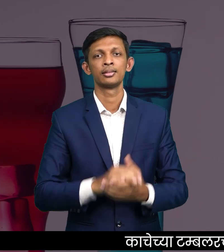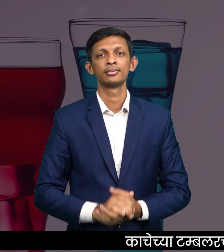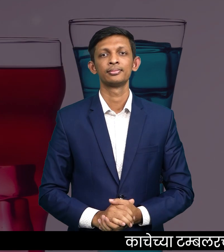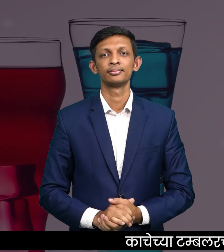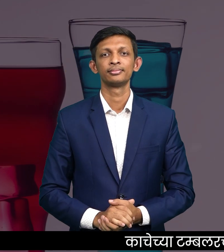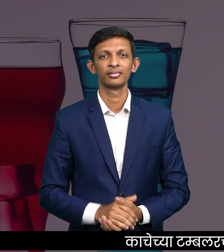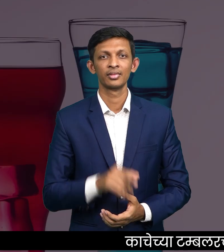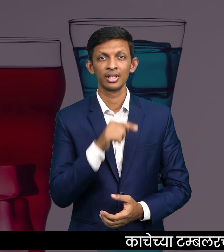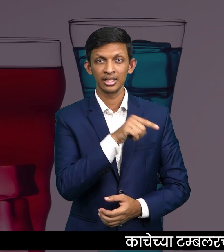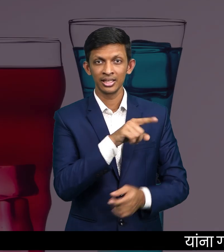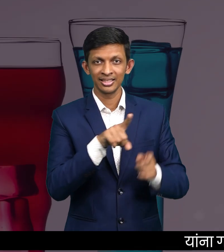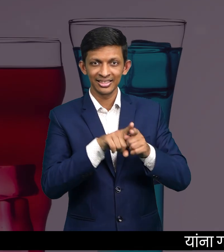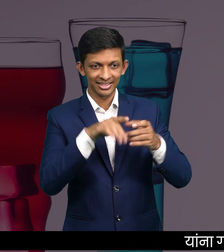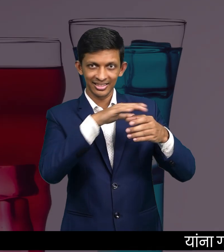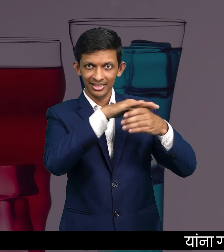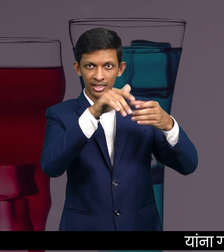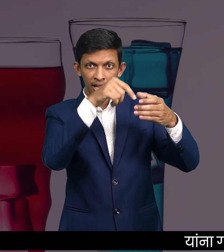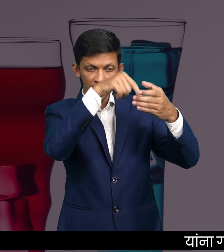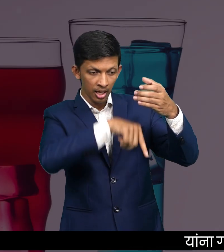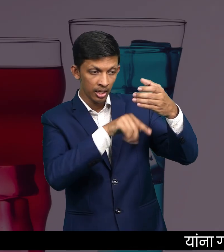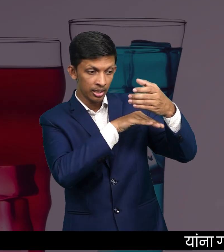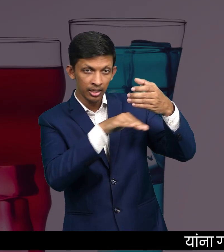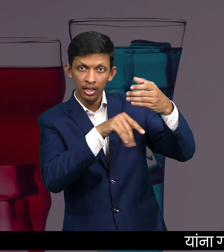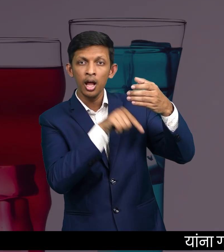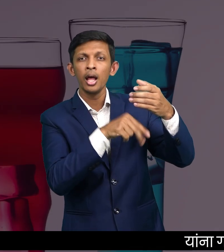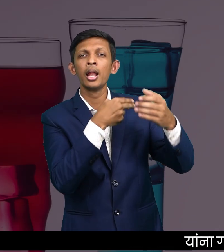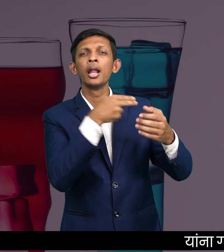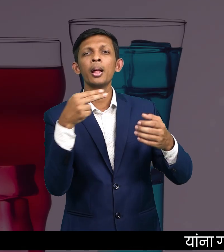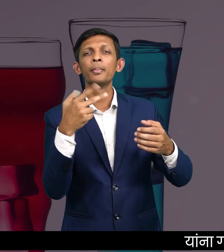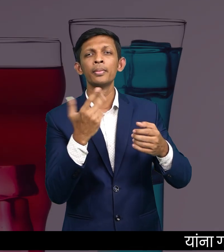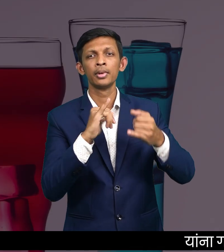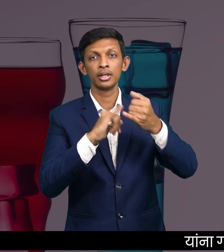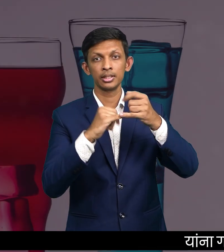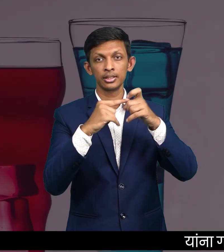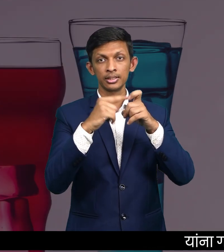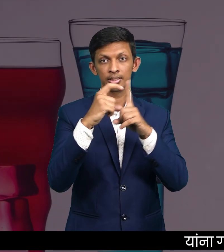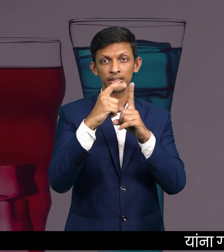स्थिर होतात. यांना गाळ म्हणतात.